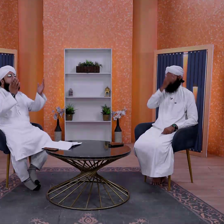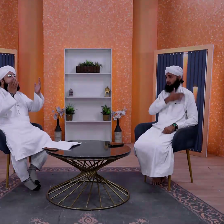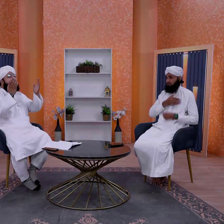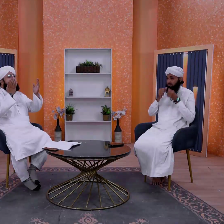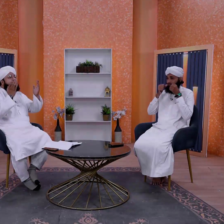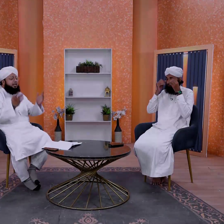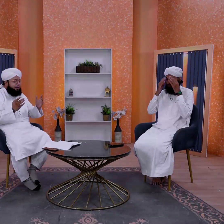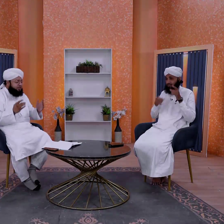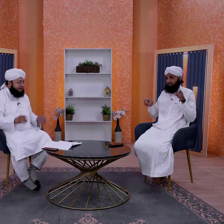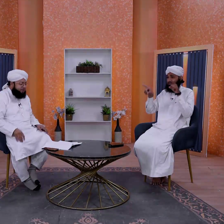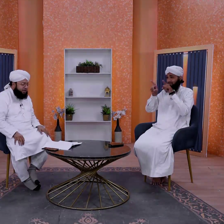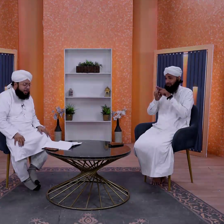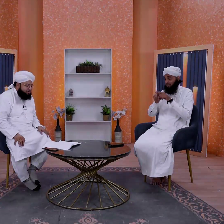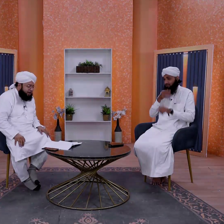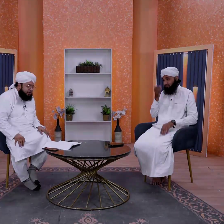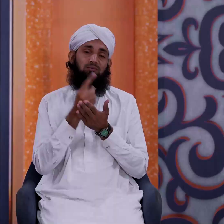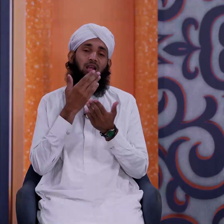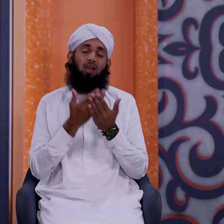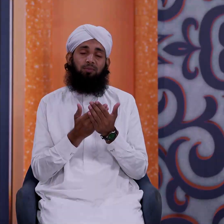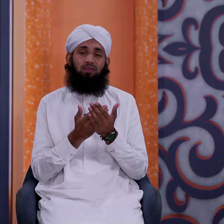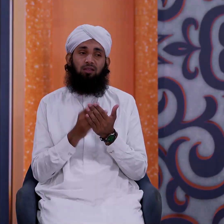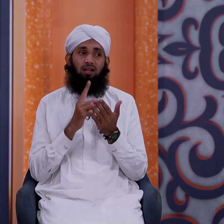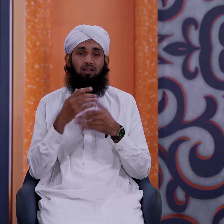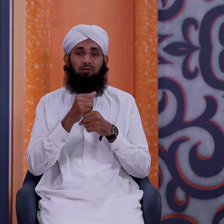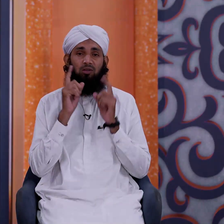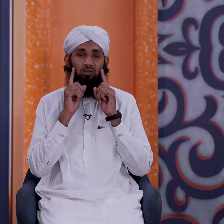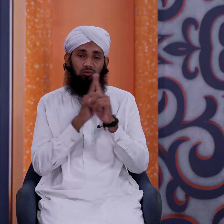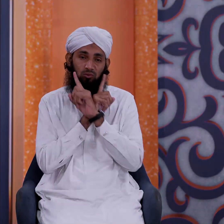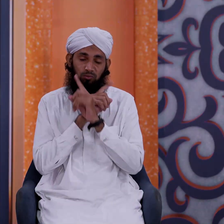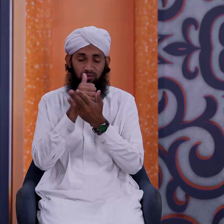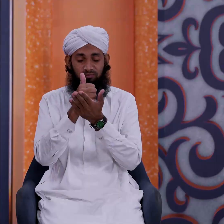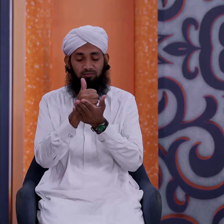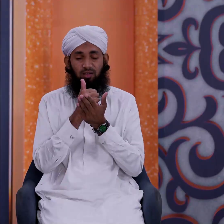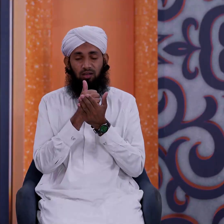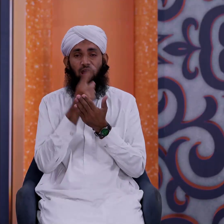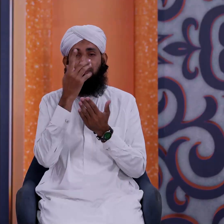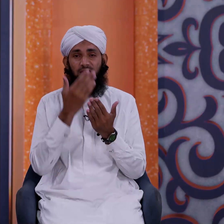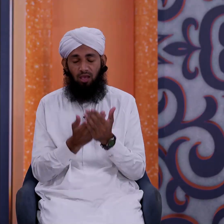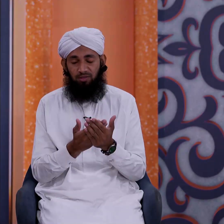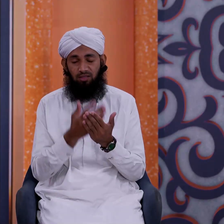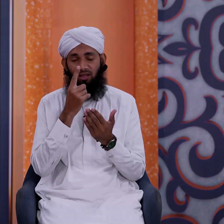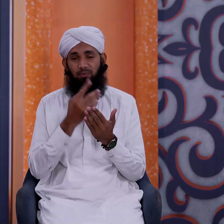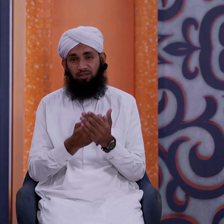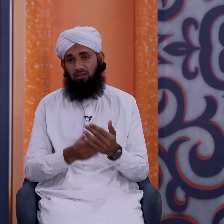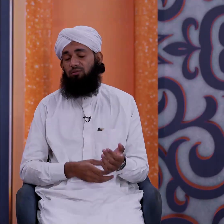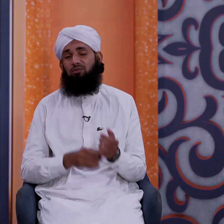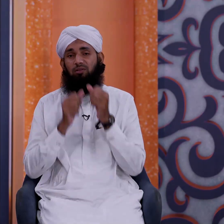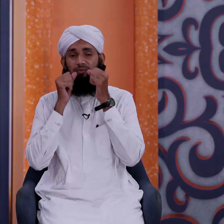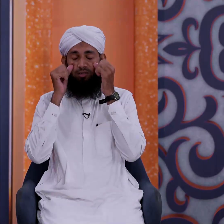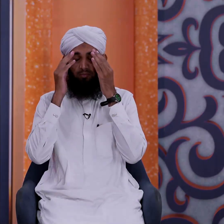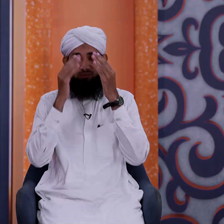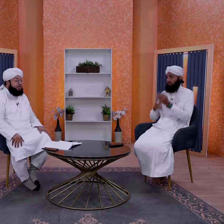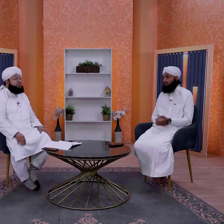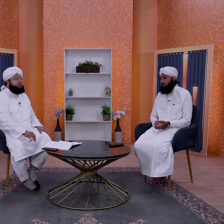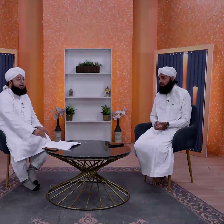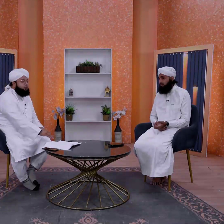بوقت نزا سلامت رہے میرا ایمان، مجھے نصیب ہو توبہ ہے التجا یا رب، آمین بجاہ نبی الامین صلی اللہ علیہ